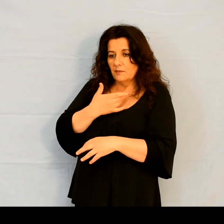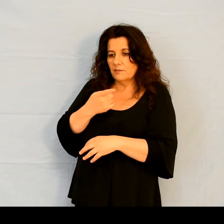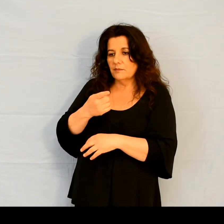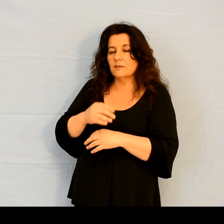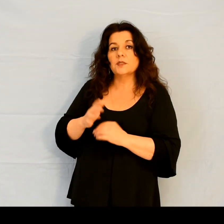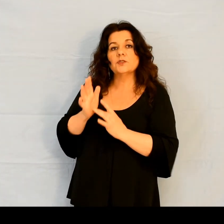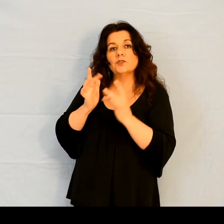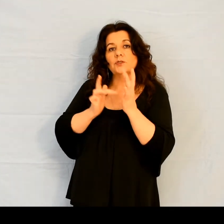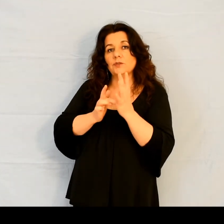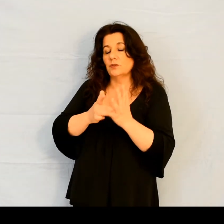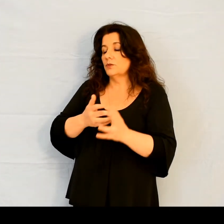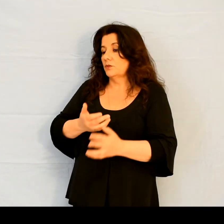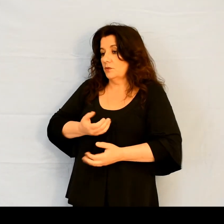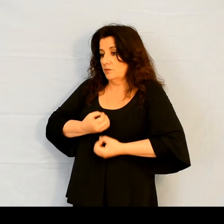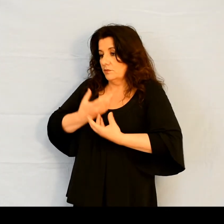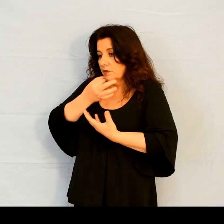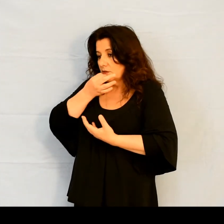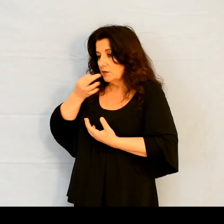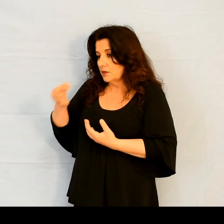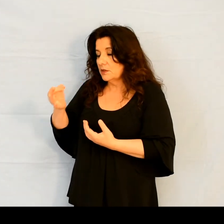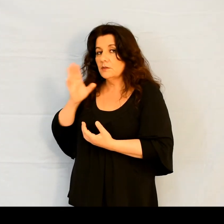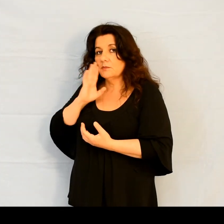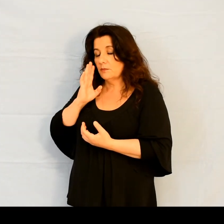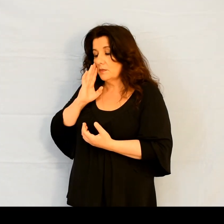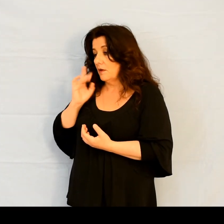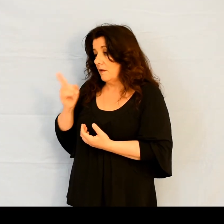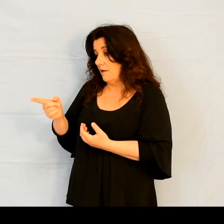mère, « Femme, voici ton fils. »